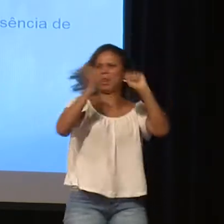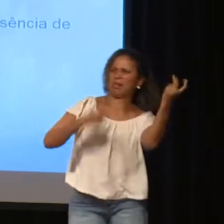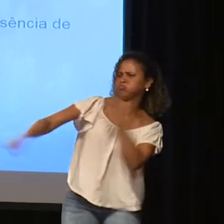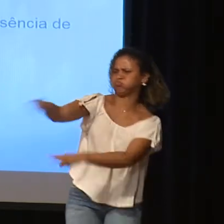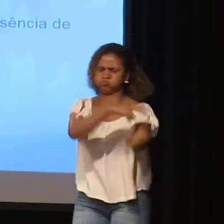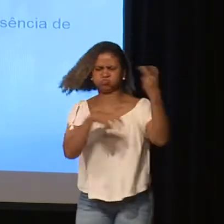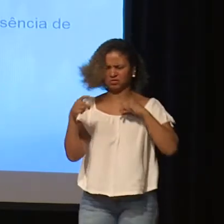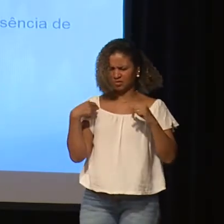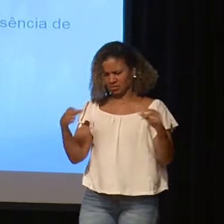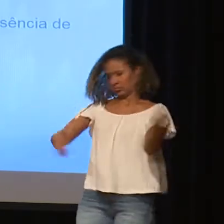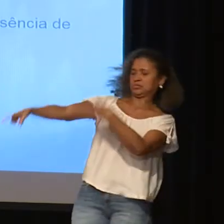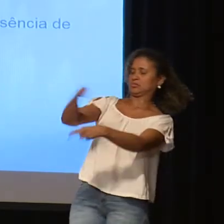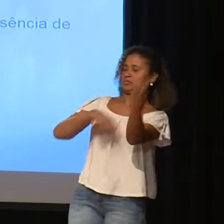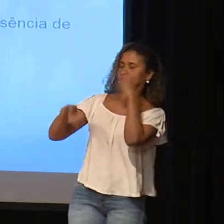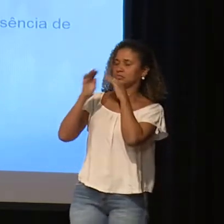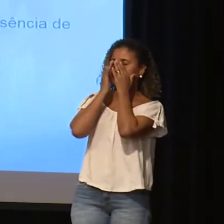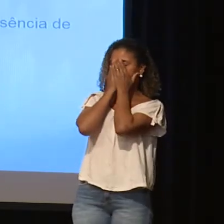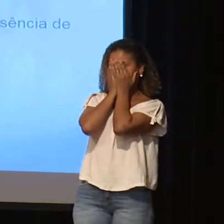aquela agitação, porque não tinha comunicação na escola.